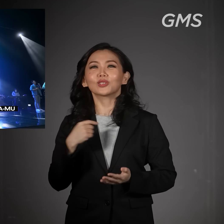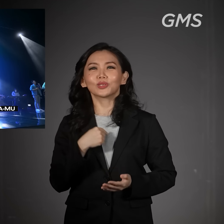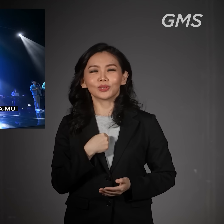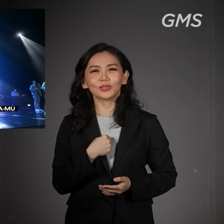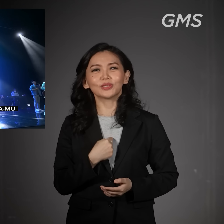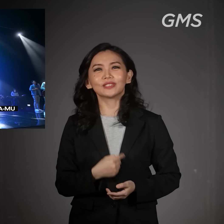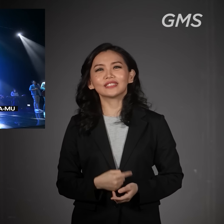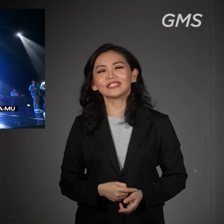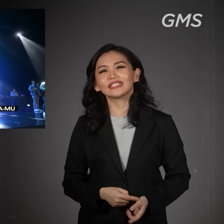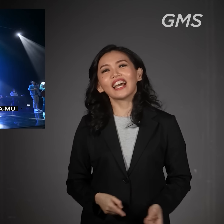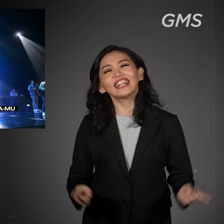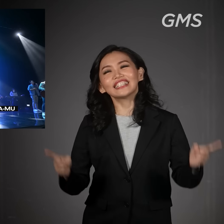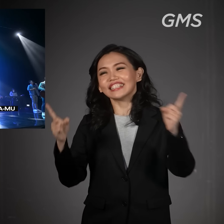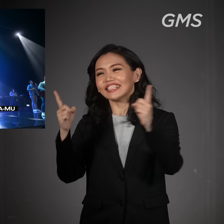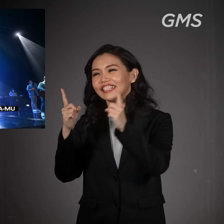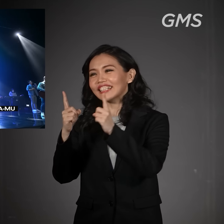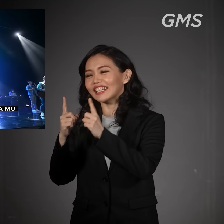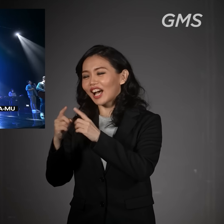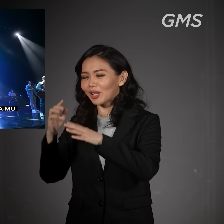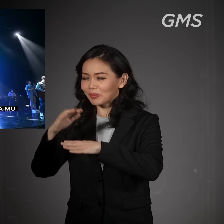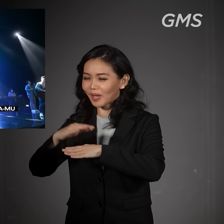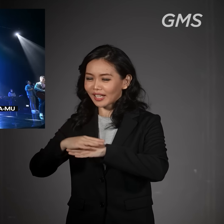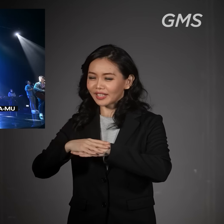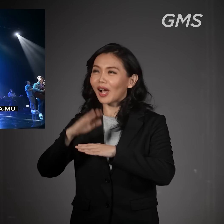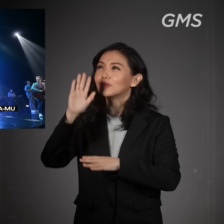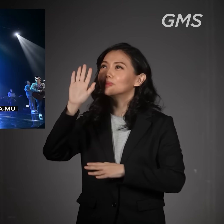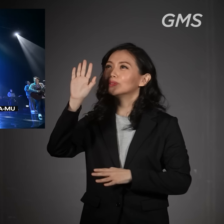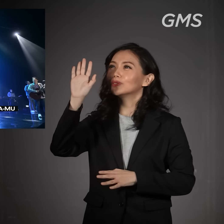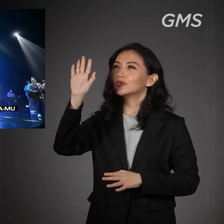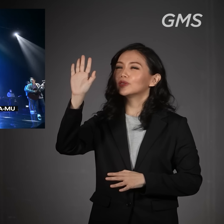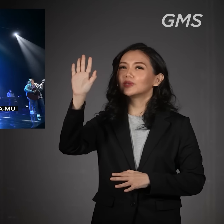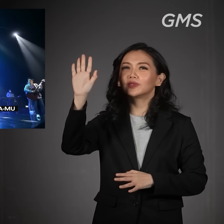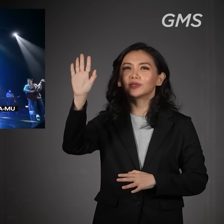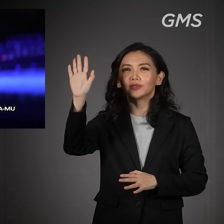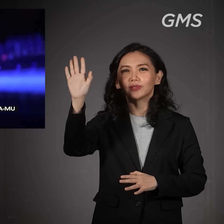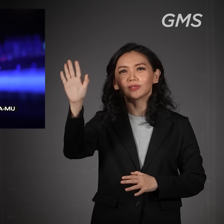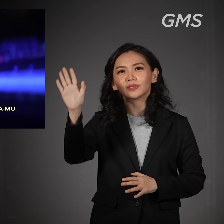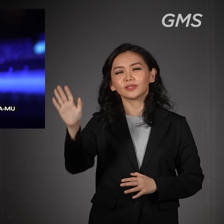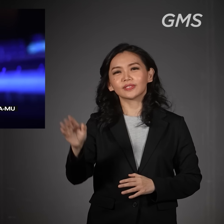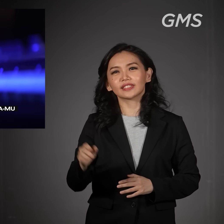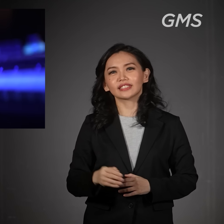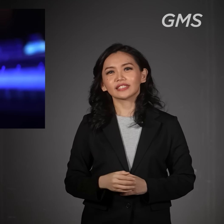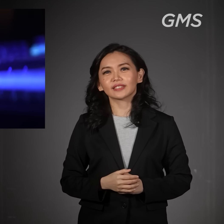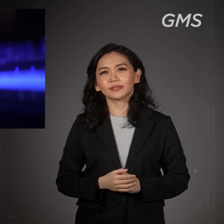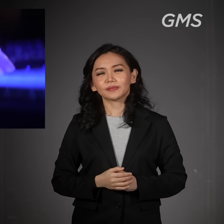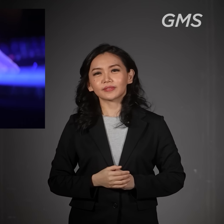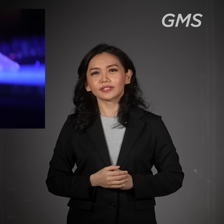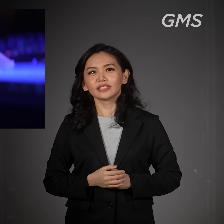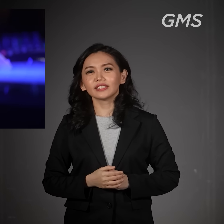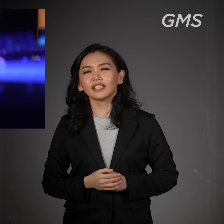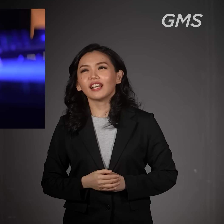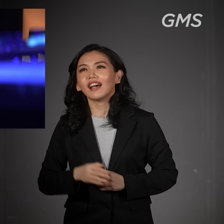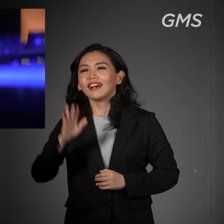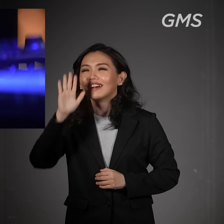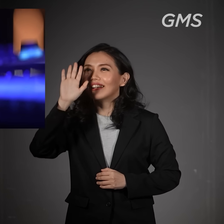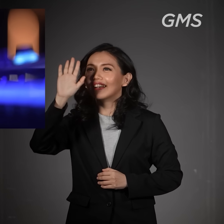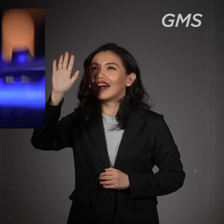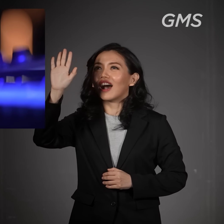bawaku dekat padamu. Engkau terindah Tuhan,